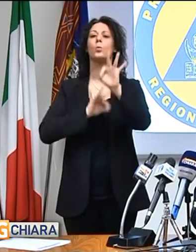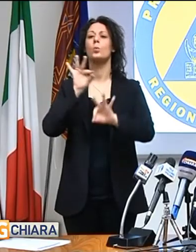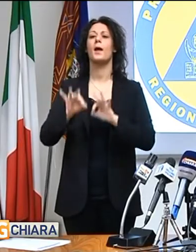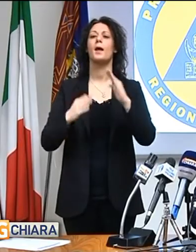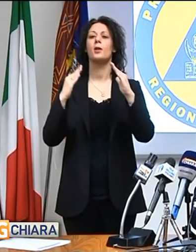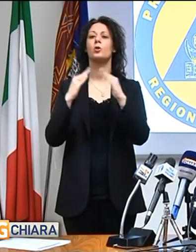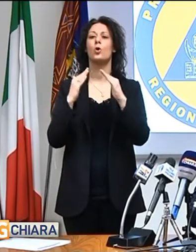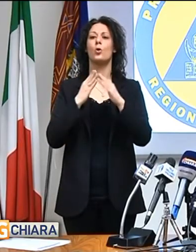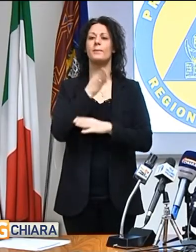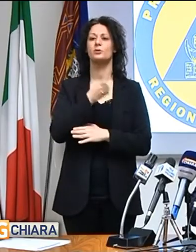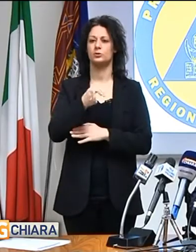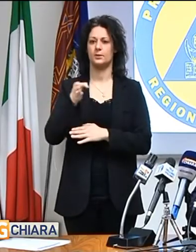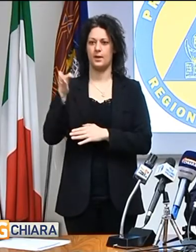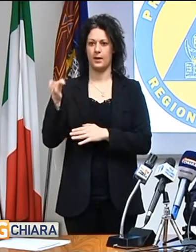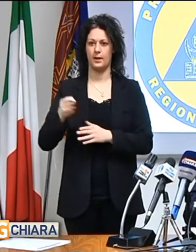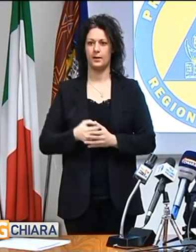della